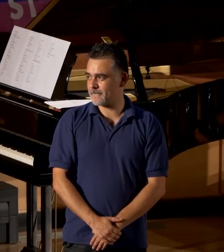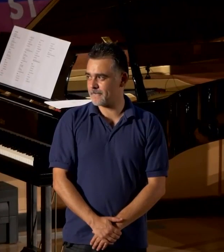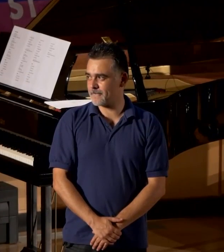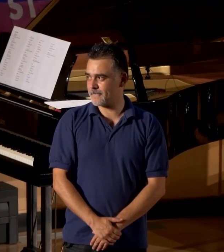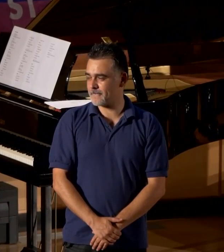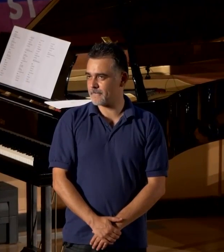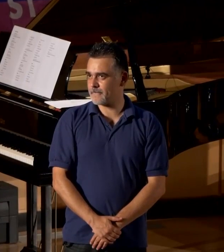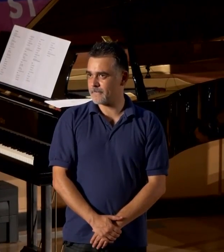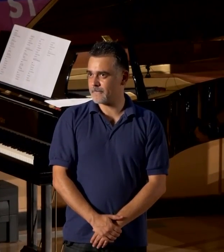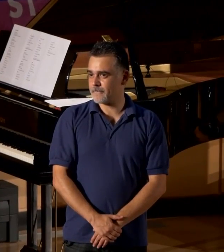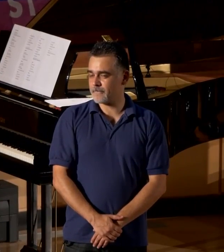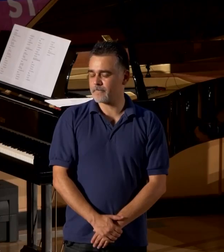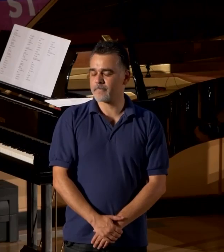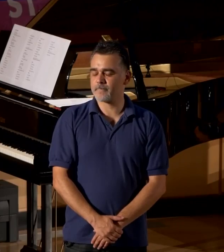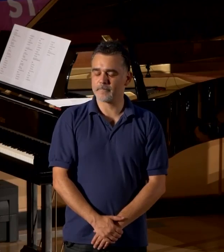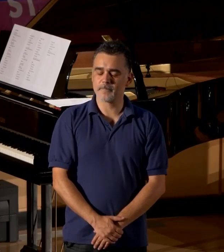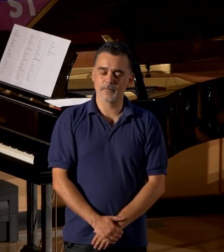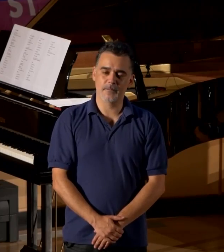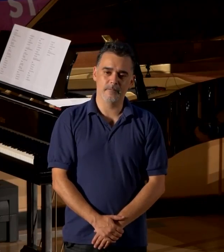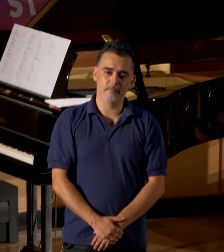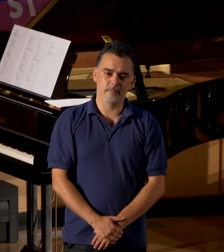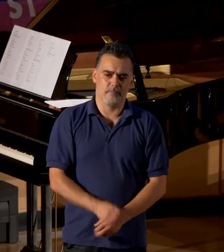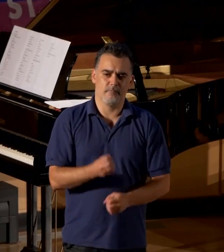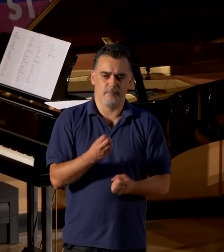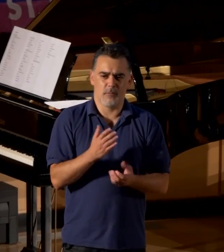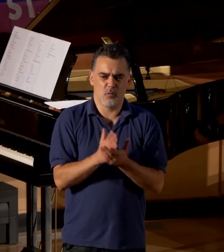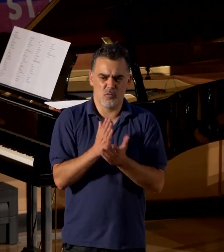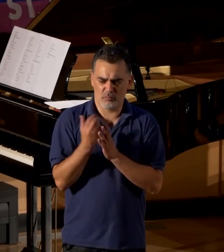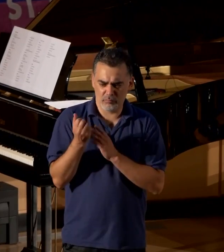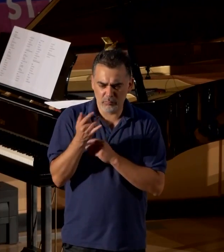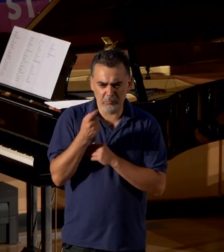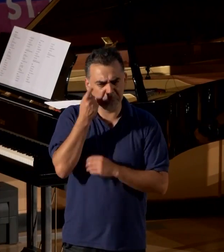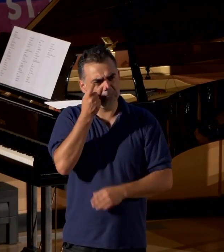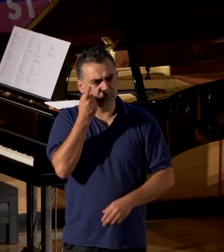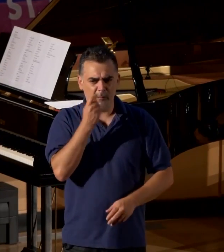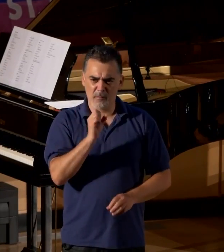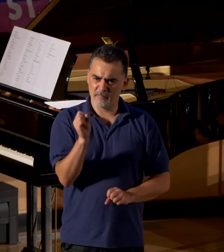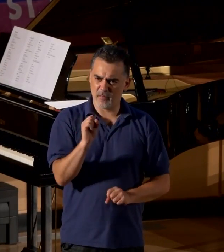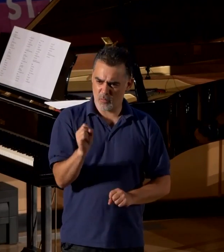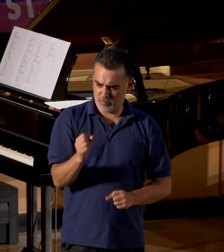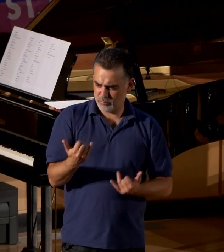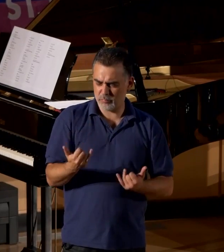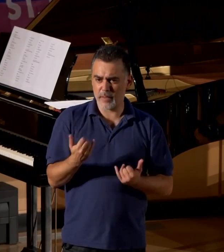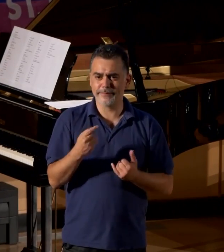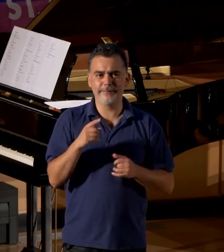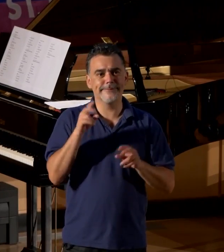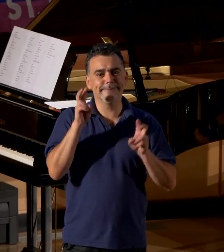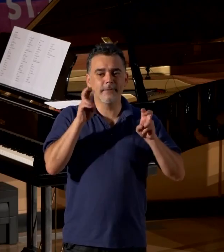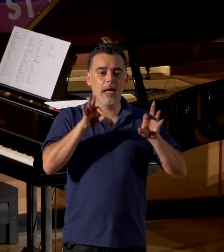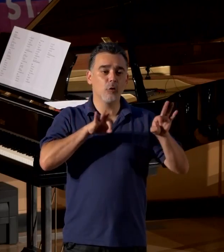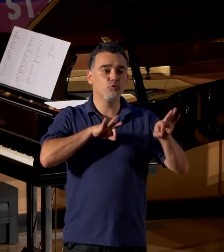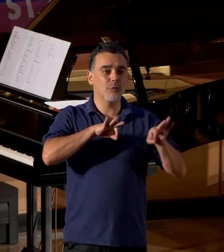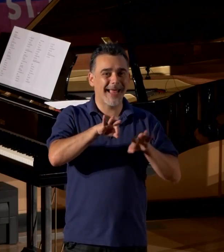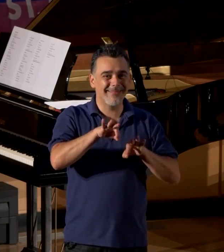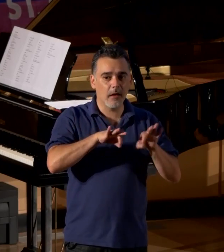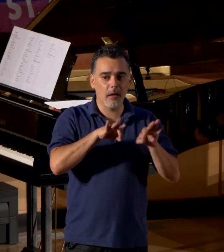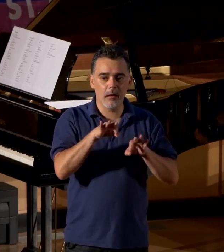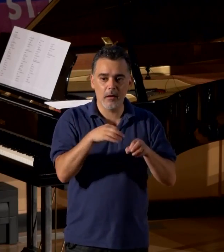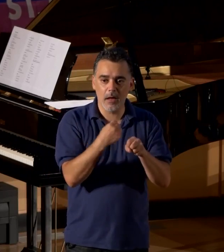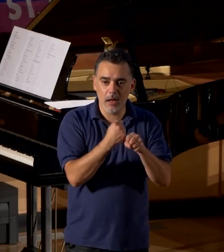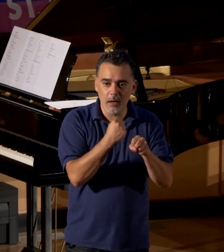Und wir haben, also es gab, glaube ich, durchaus Verwunderung. Also warum haben wir jetzt dieses Mal eine Strategie gemacht und